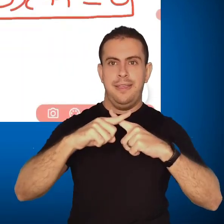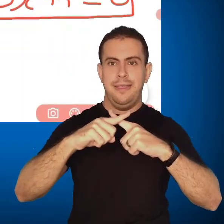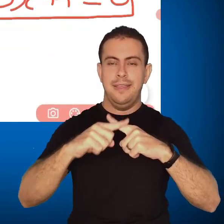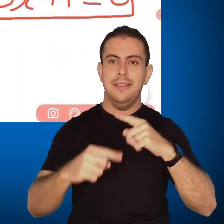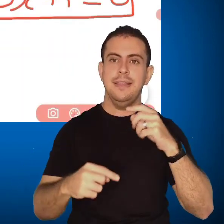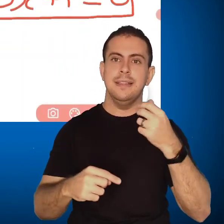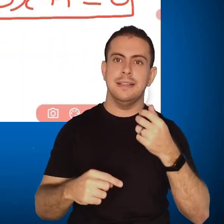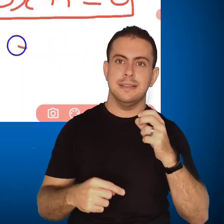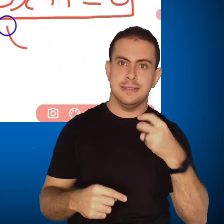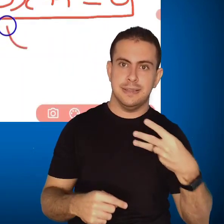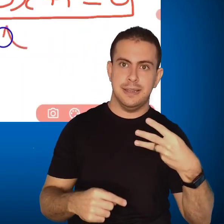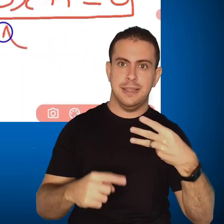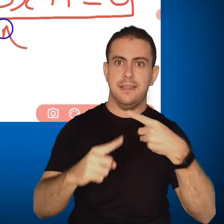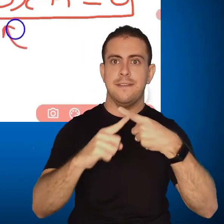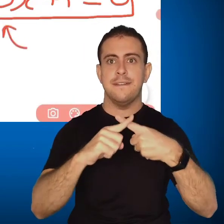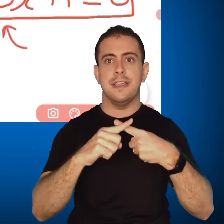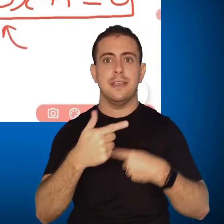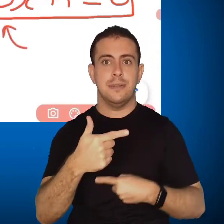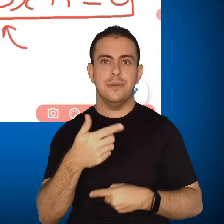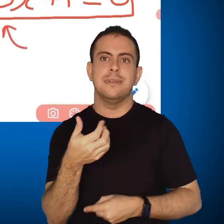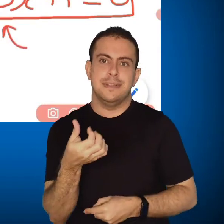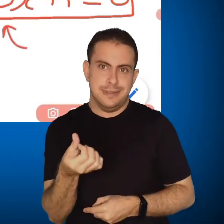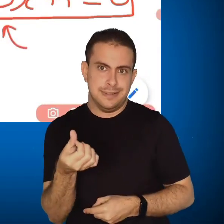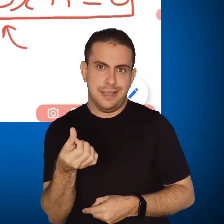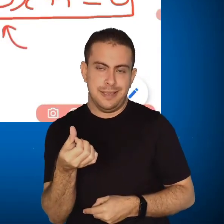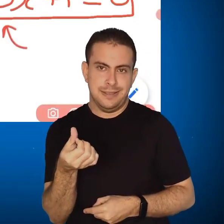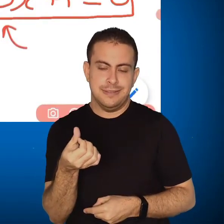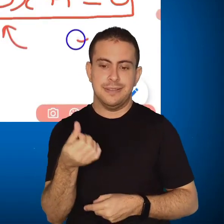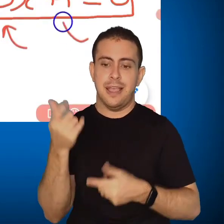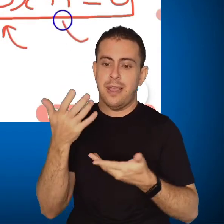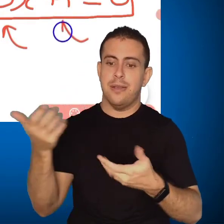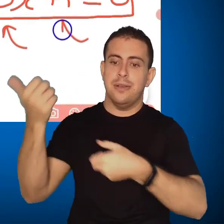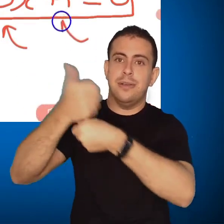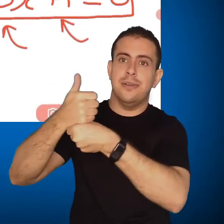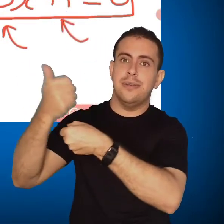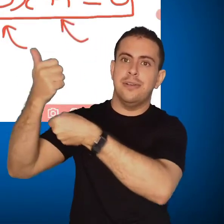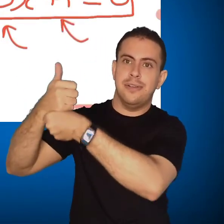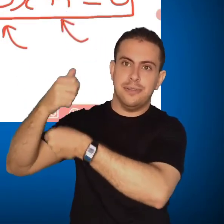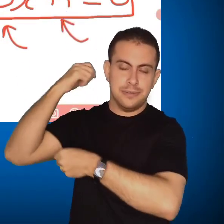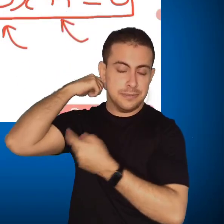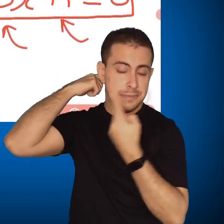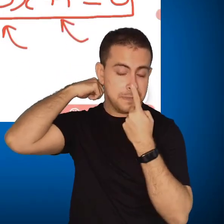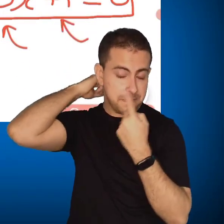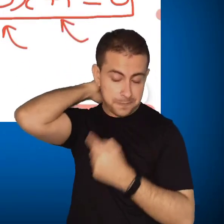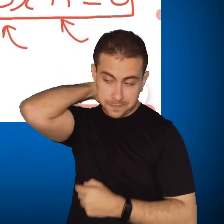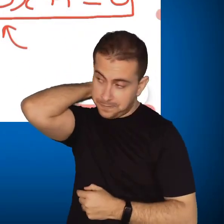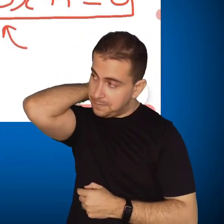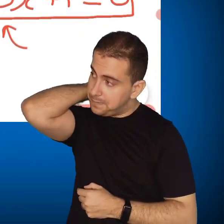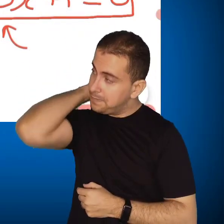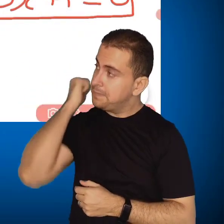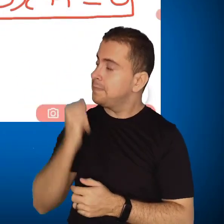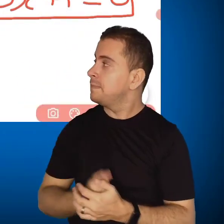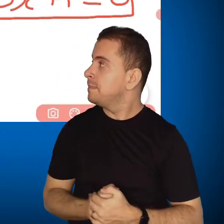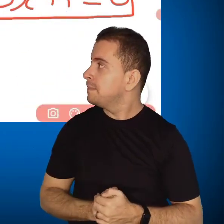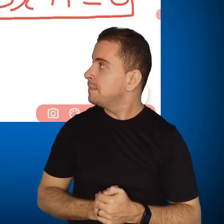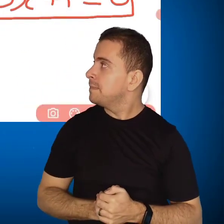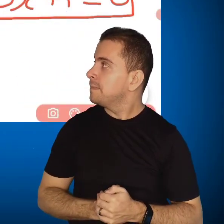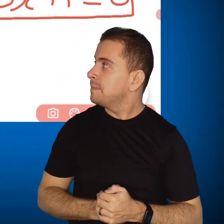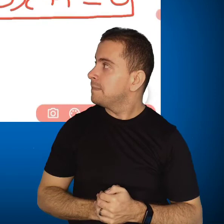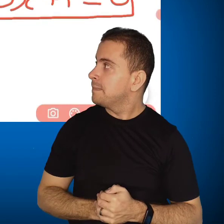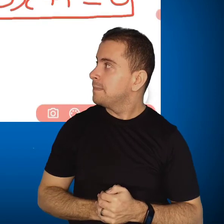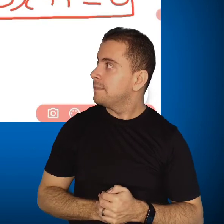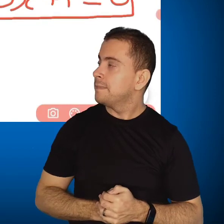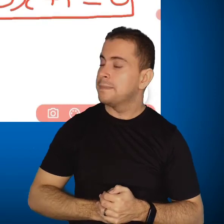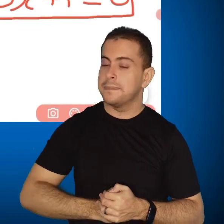é 6. Substitui aqui, ó, o S de soma aí que deu 5 e o P, produto, que deu 6. Vai ficar desse jeito, ó.